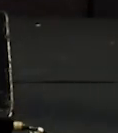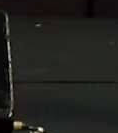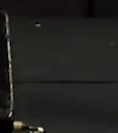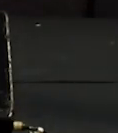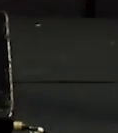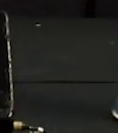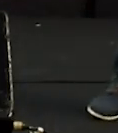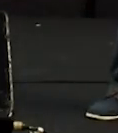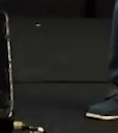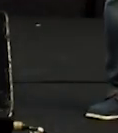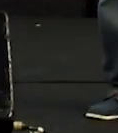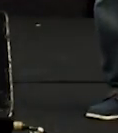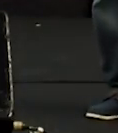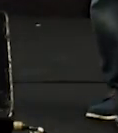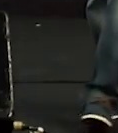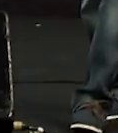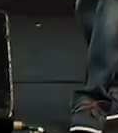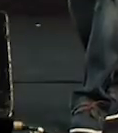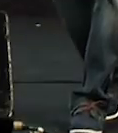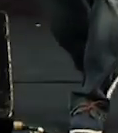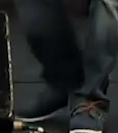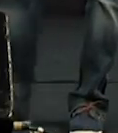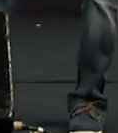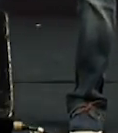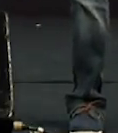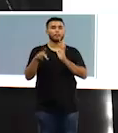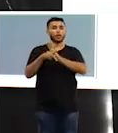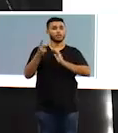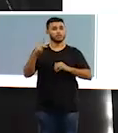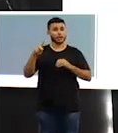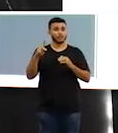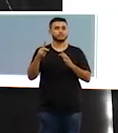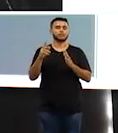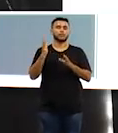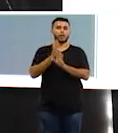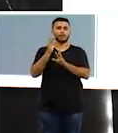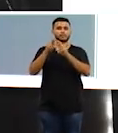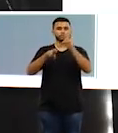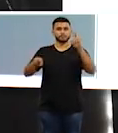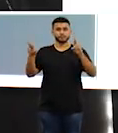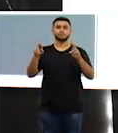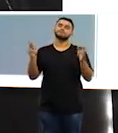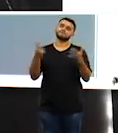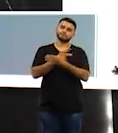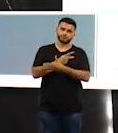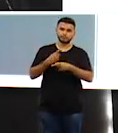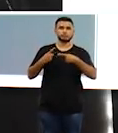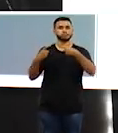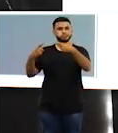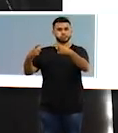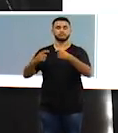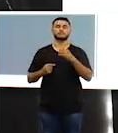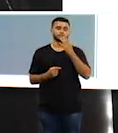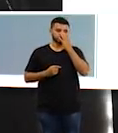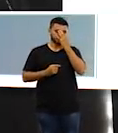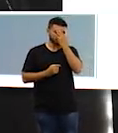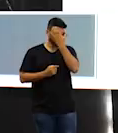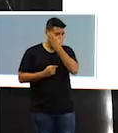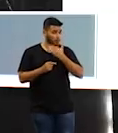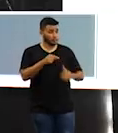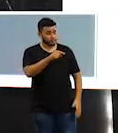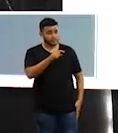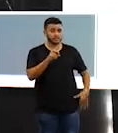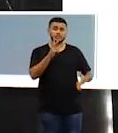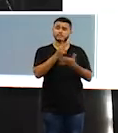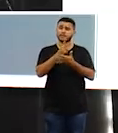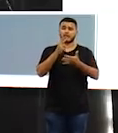reconhecimento britânico em 48, mas não nos interessa agora. Bom, esse é outro assunto que o Enem adora. E as provas esse